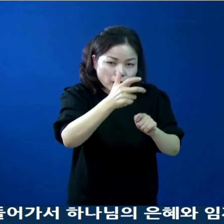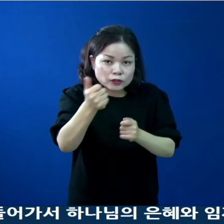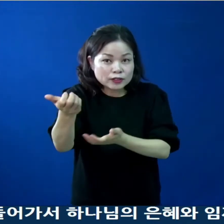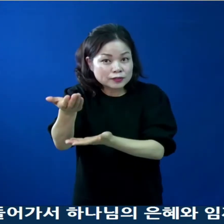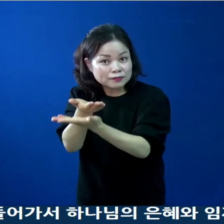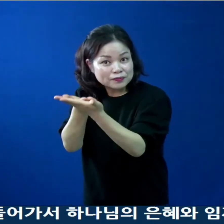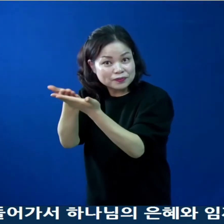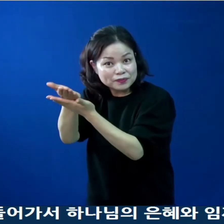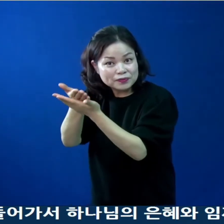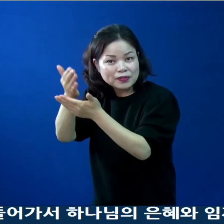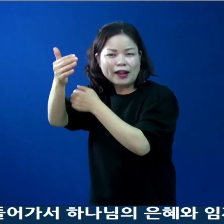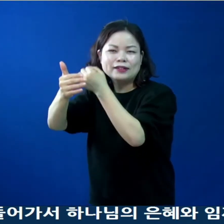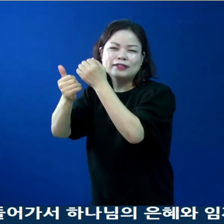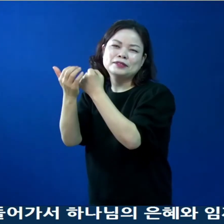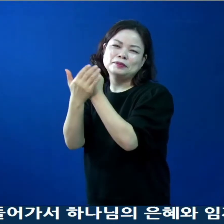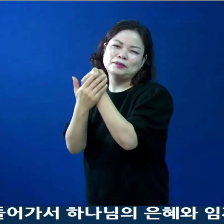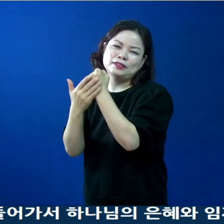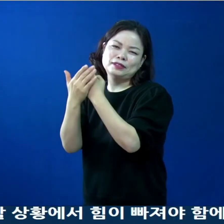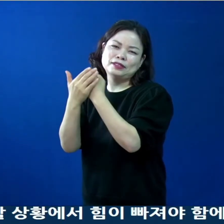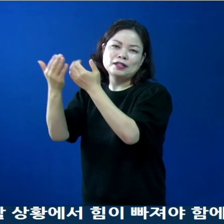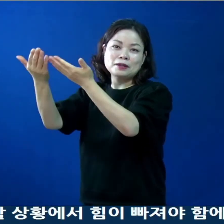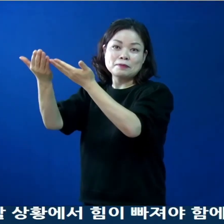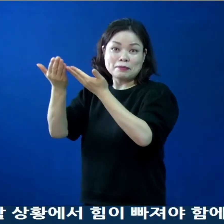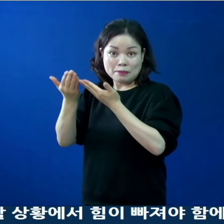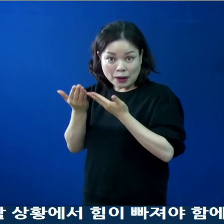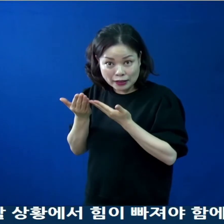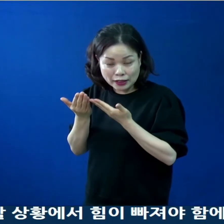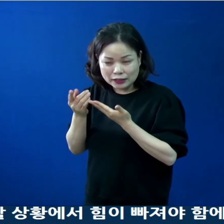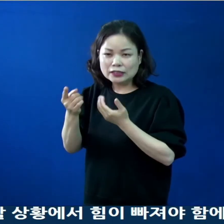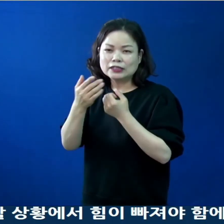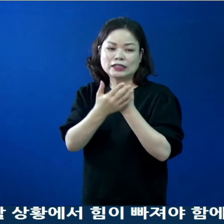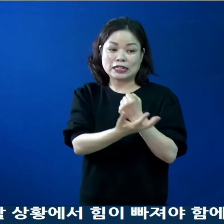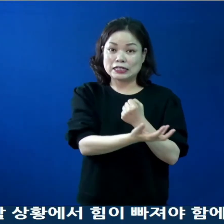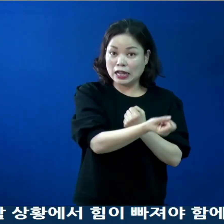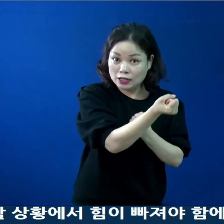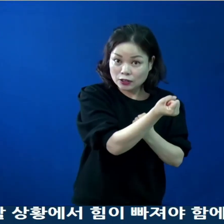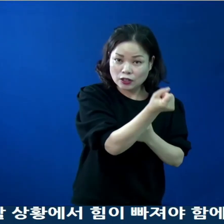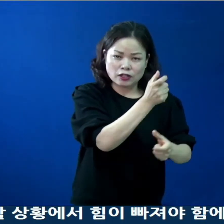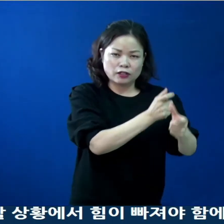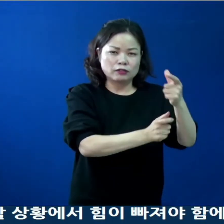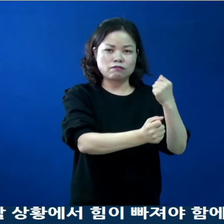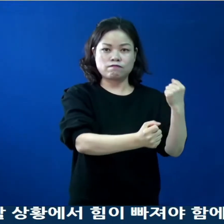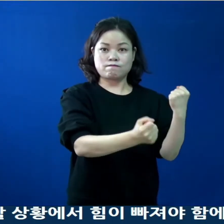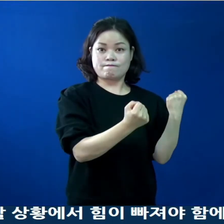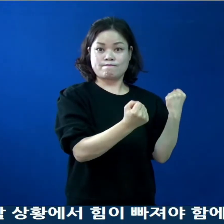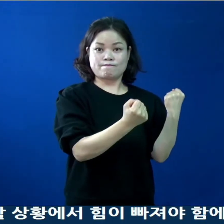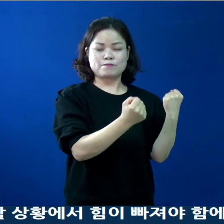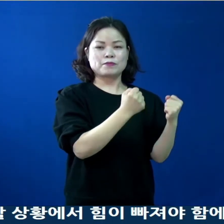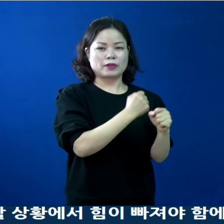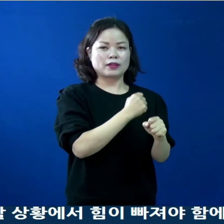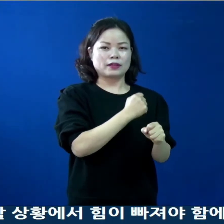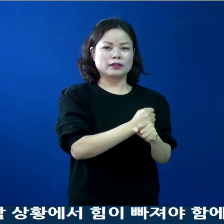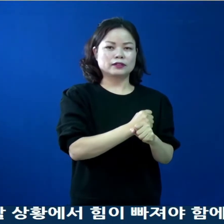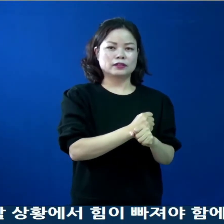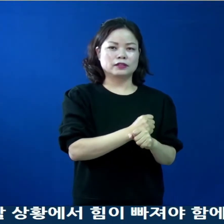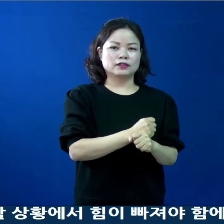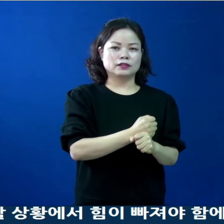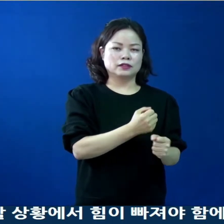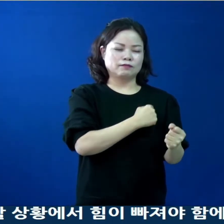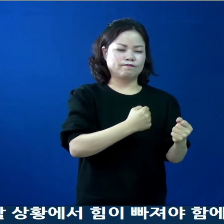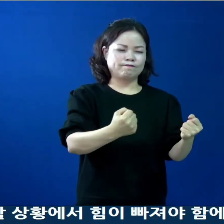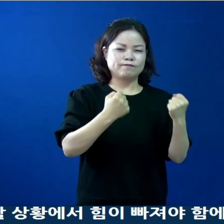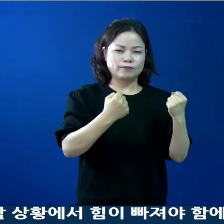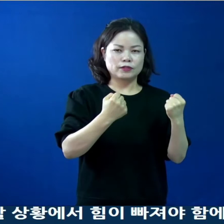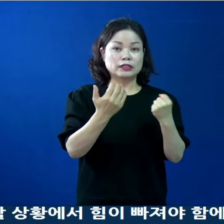교제하고 하나님의 은혜를 받아서 그 은혜로 말미암아 더욱 힘을 얻어가고 원기가 왕성해지는